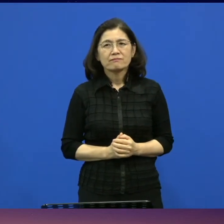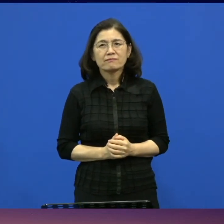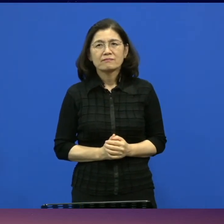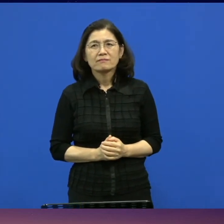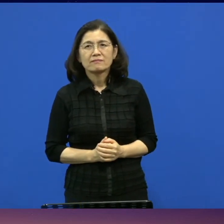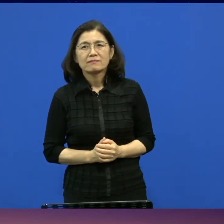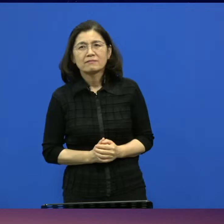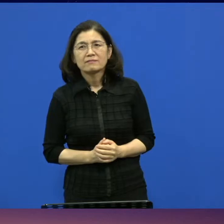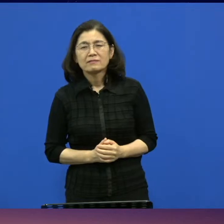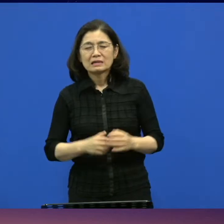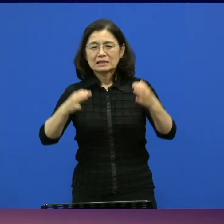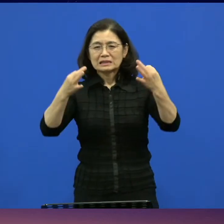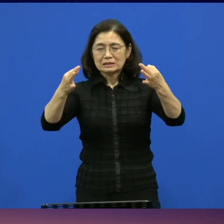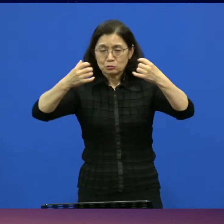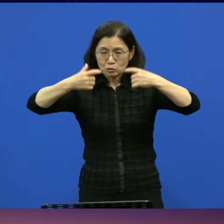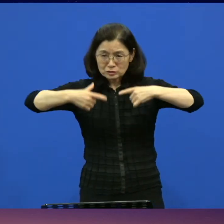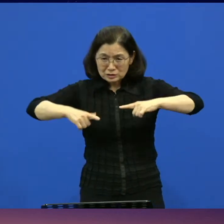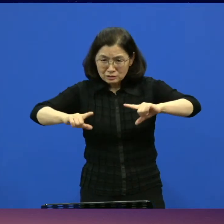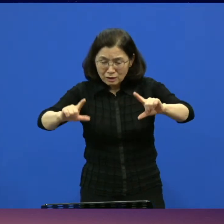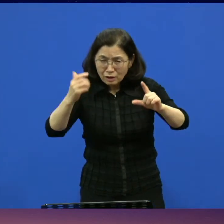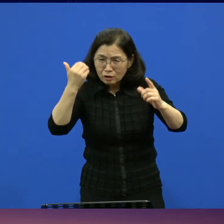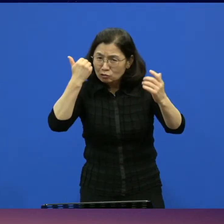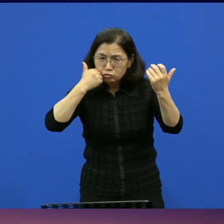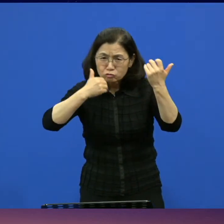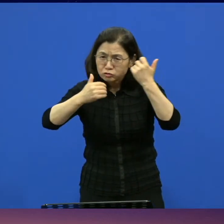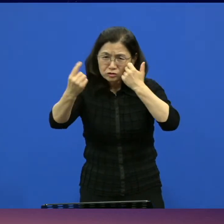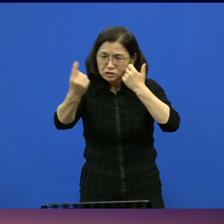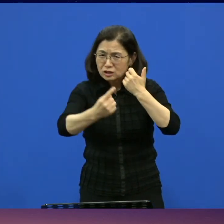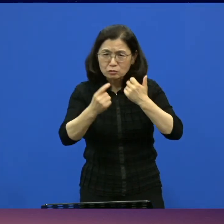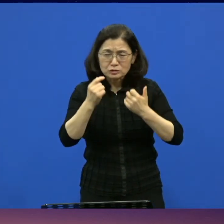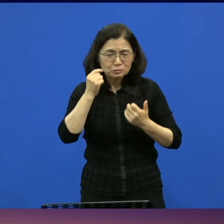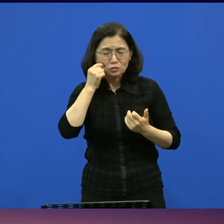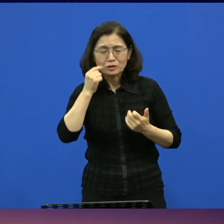금요철아 아무나 나오는 거 아니에요, 여러분.